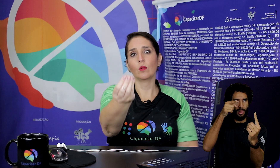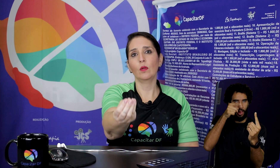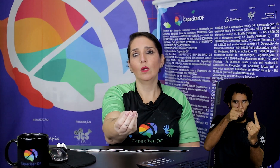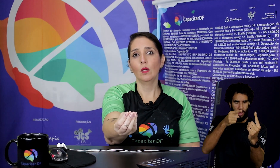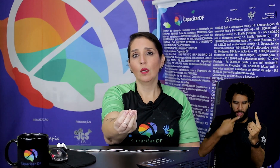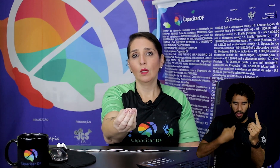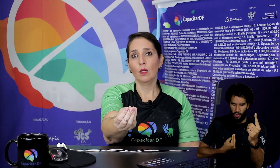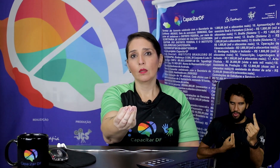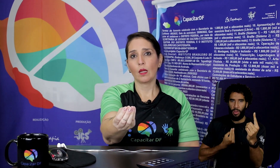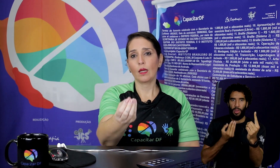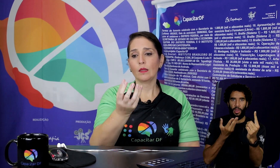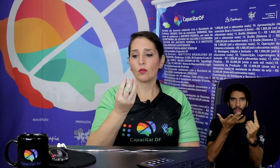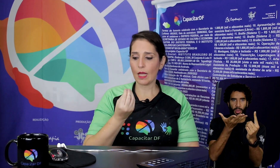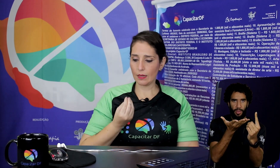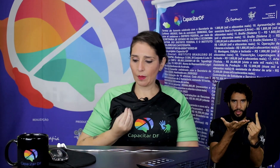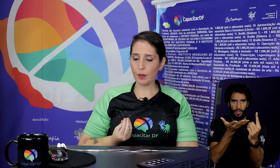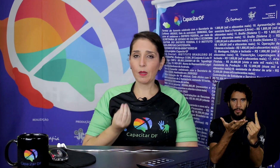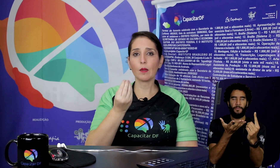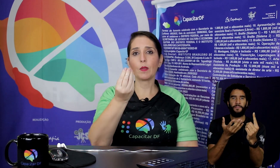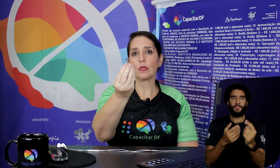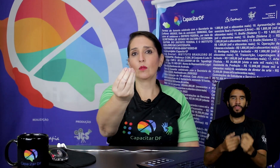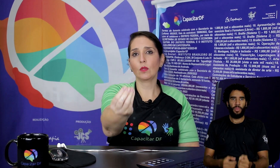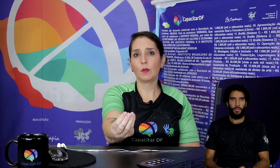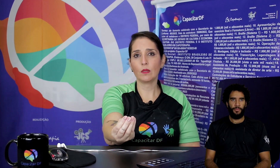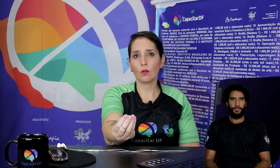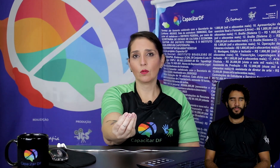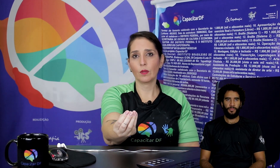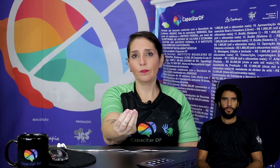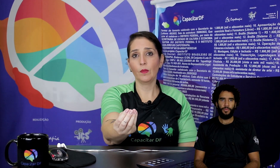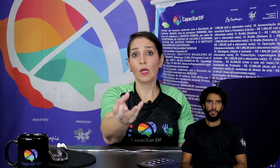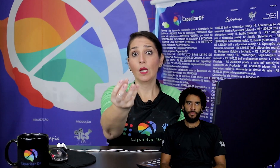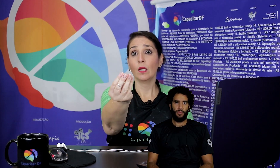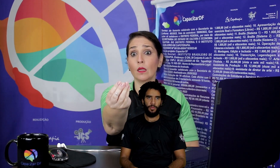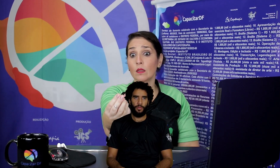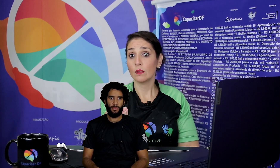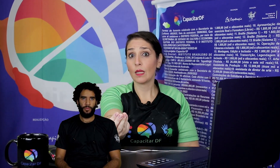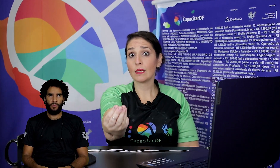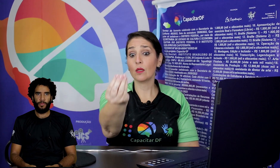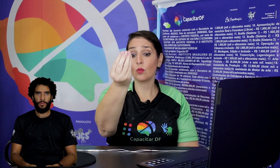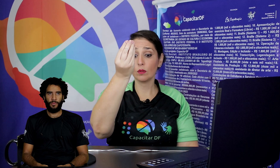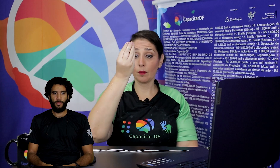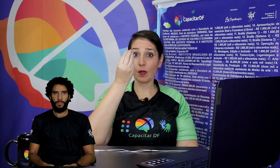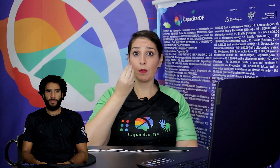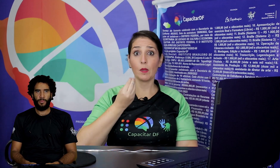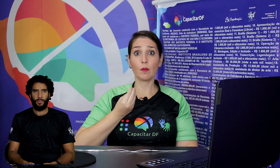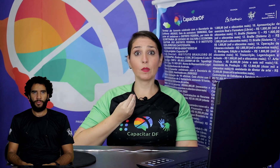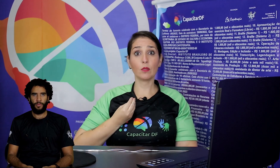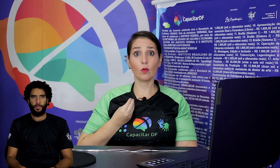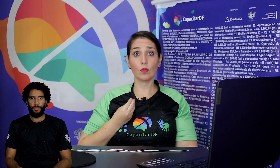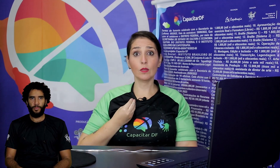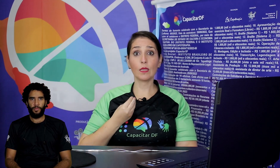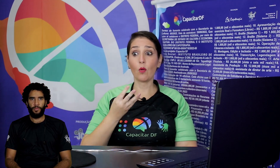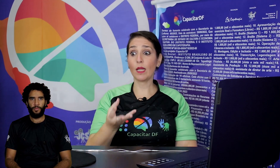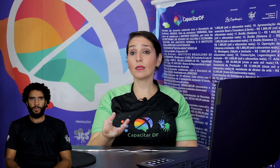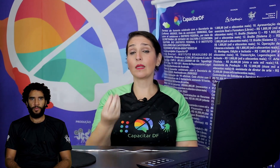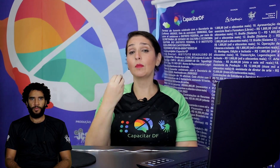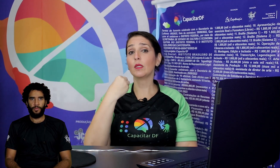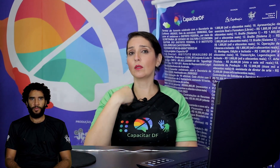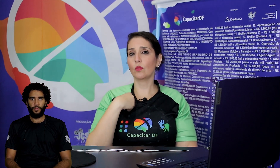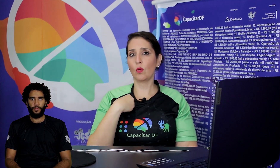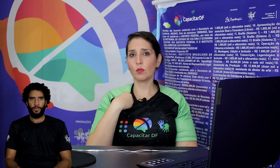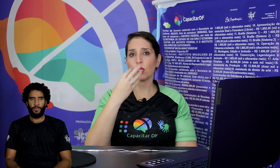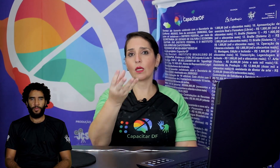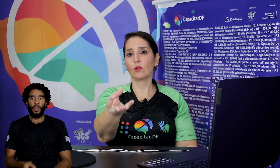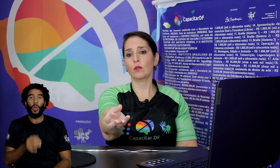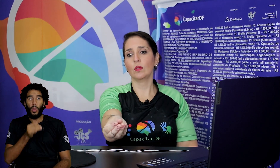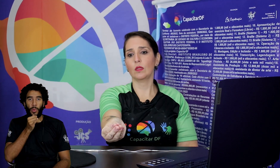movimento. Tá? Então, sai da primeira para a segunda pessoa, da segunda para a primeira pessoa. Se alguém está me dando